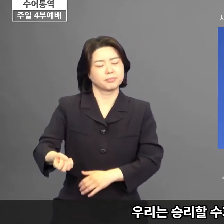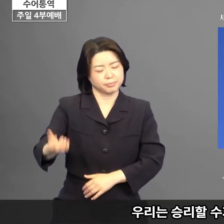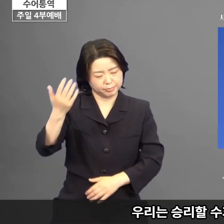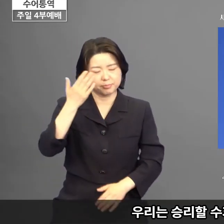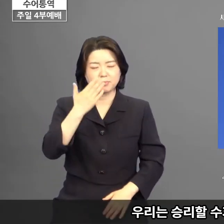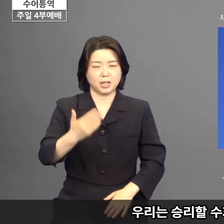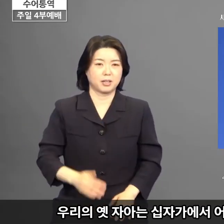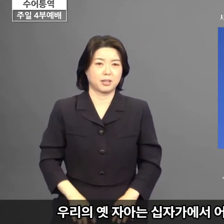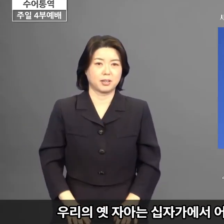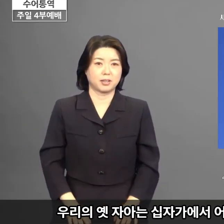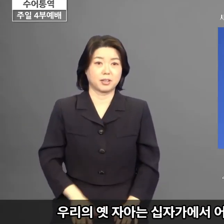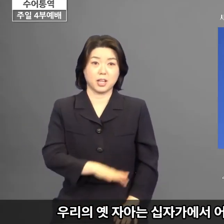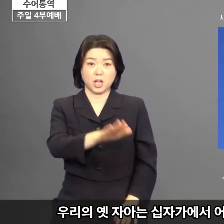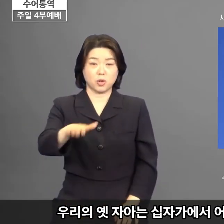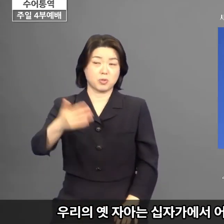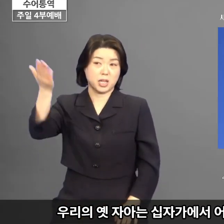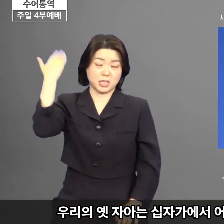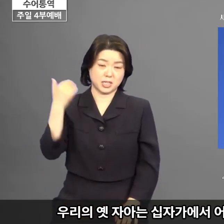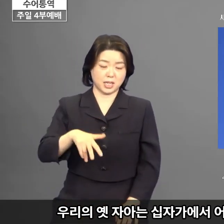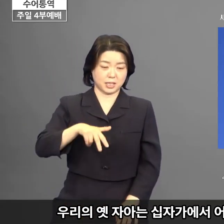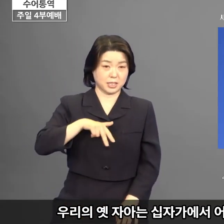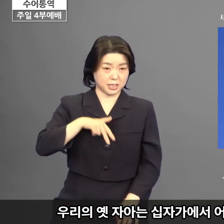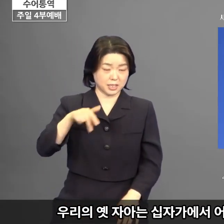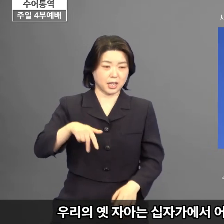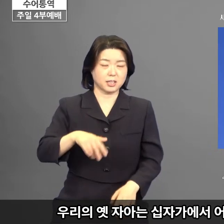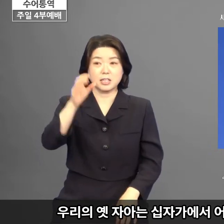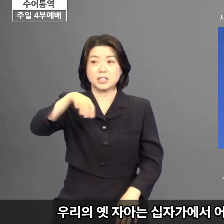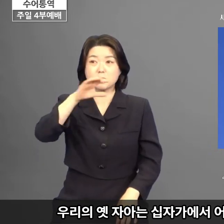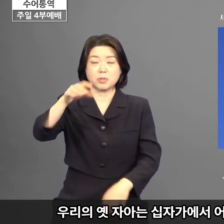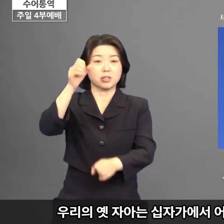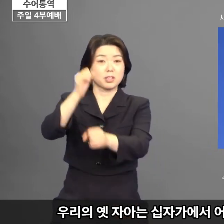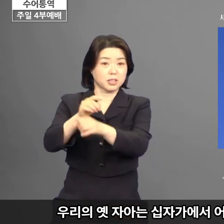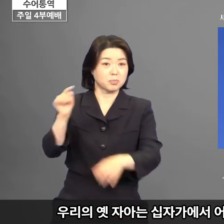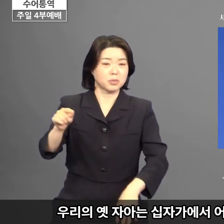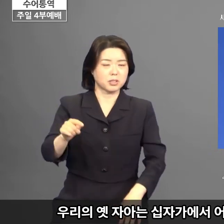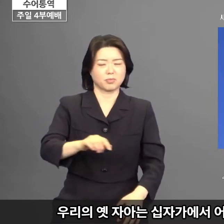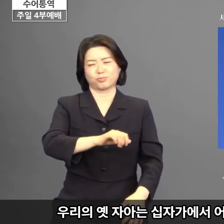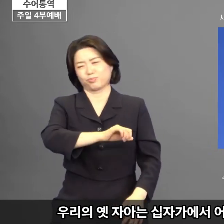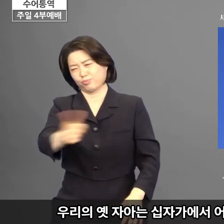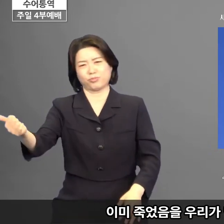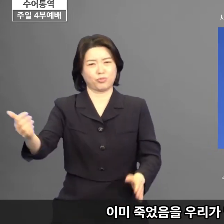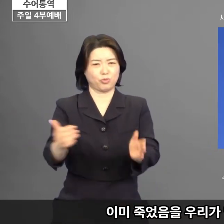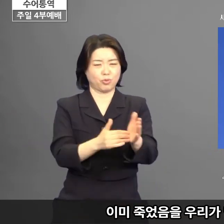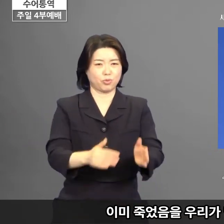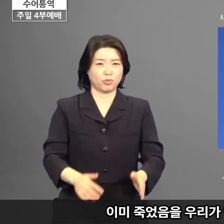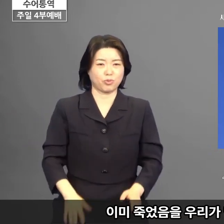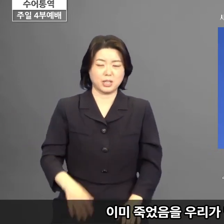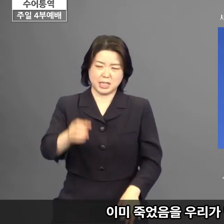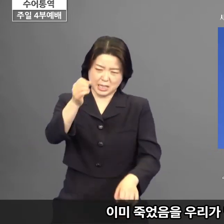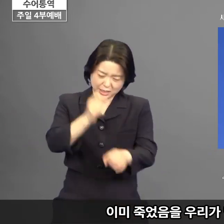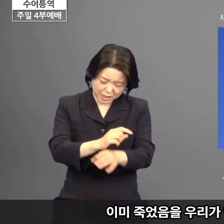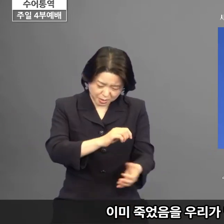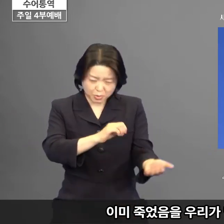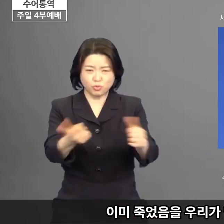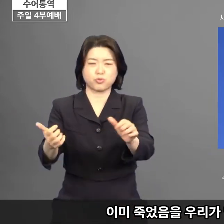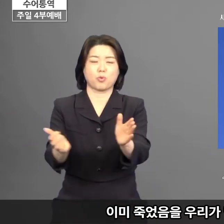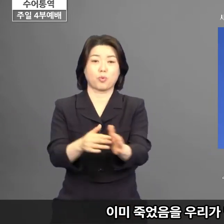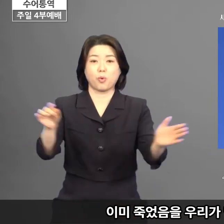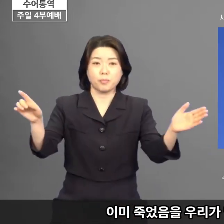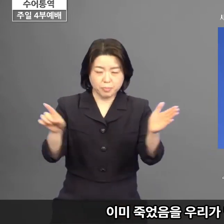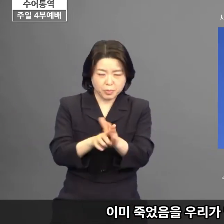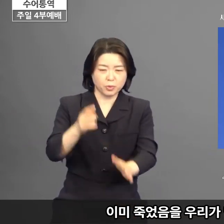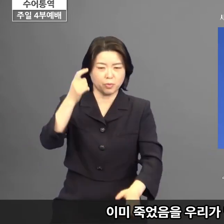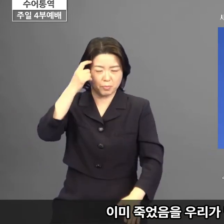있는 것입니다. 우리의 옛자는 십자가에서 어떻게 됐습니까? 이미 죽었어요. 이미 죽었음을 우리가 믿고